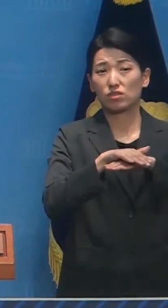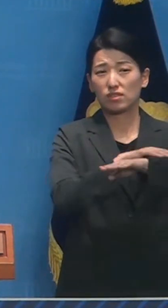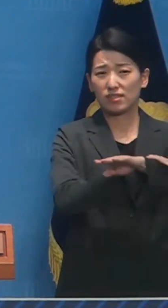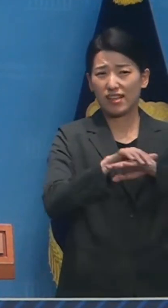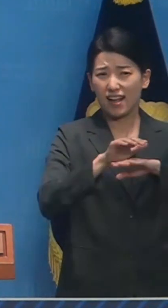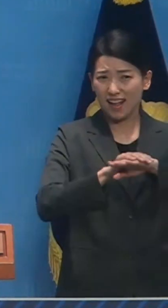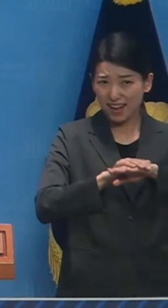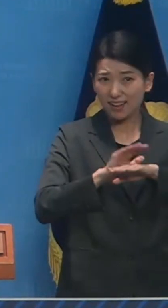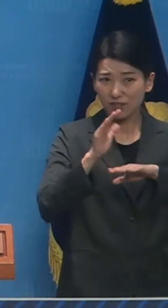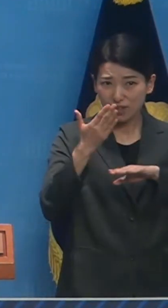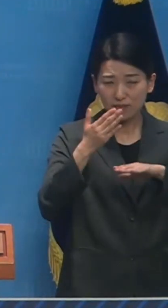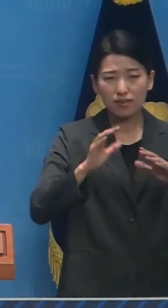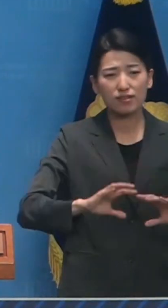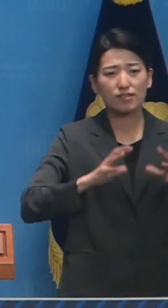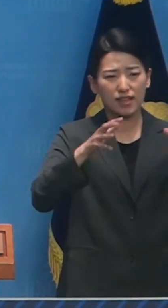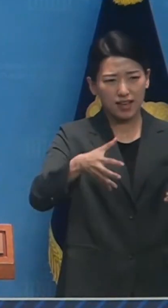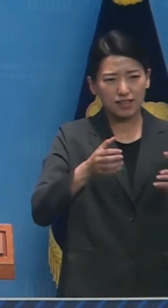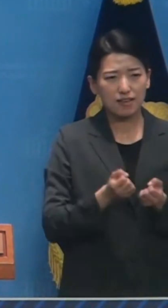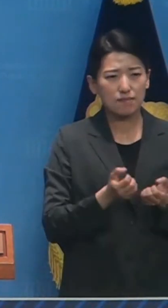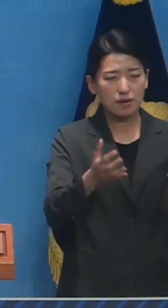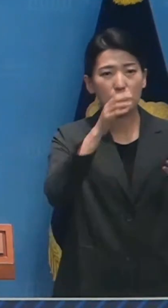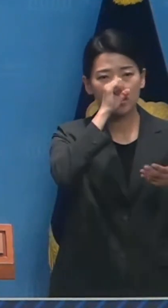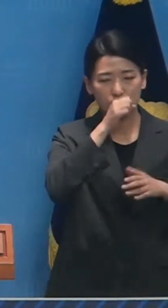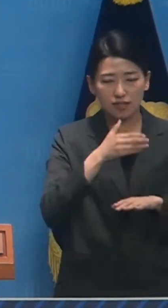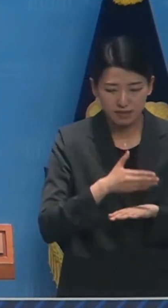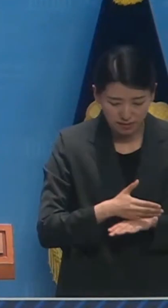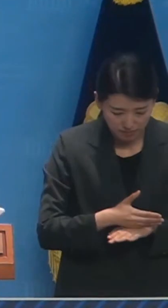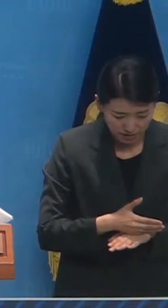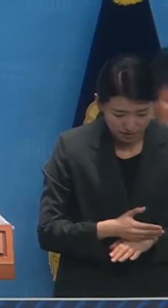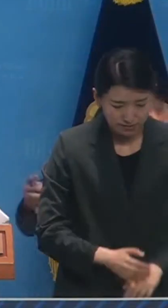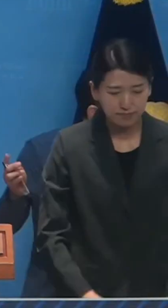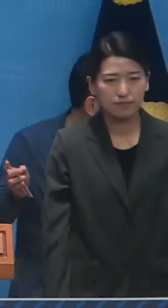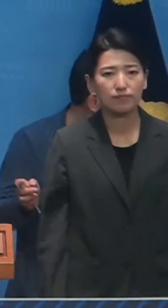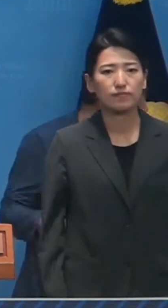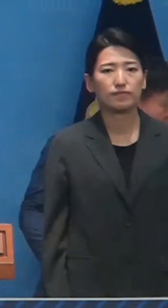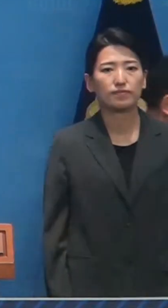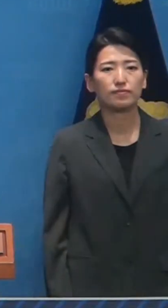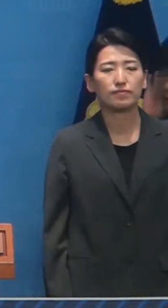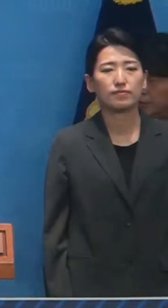뻗어나가는 계기가 되기를 희망합니다. 감사합니다.